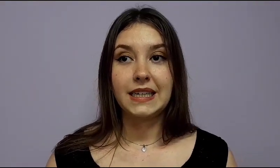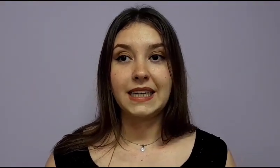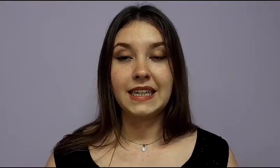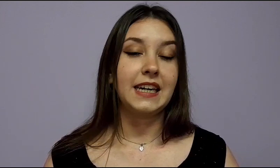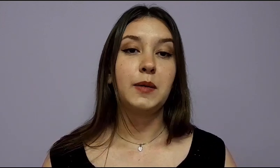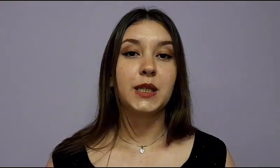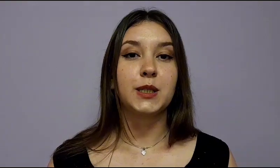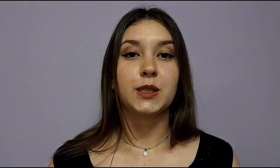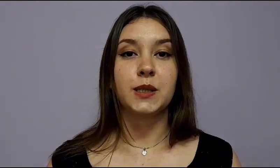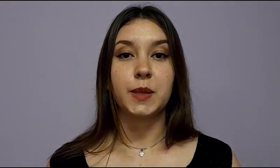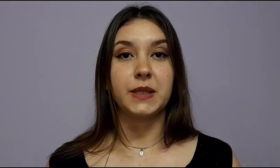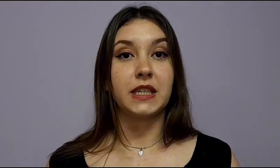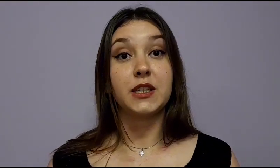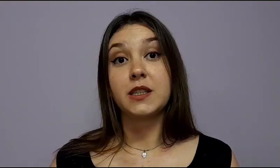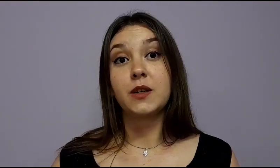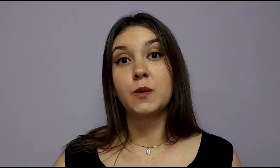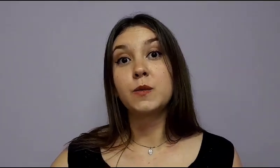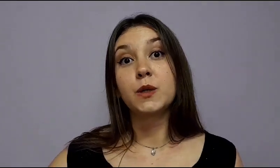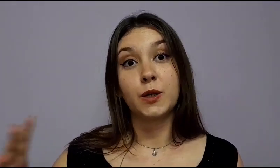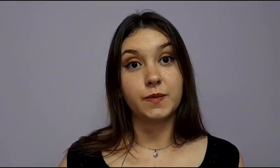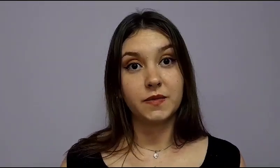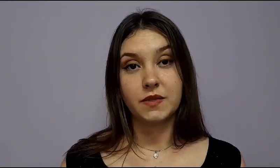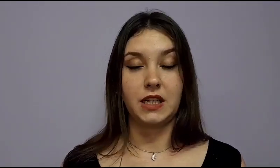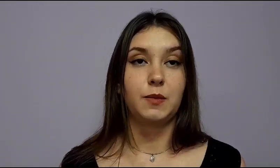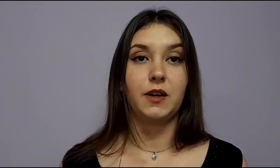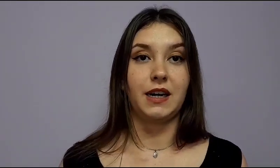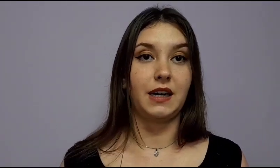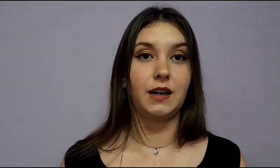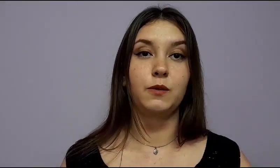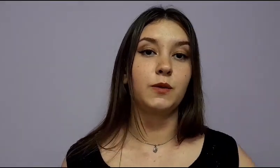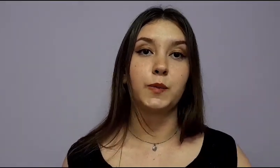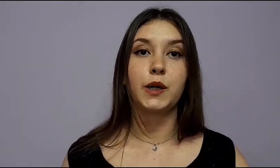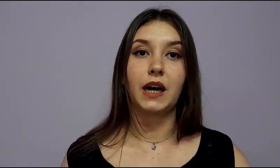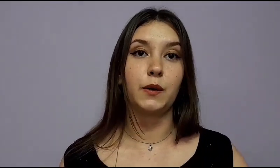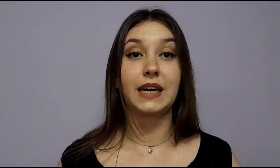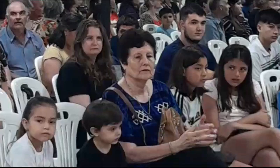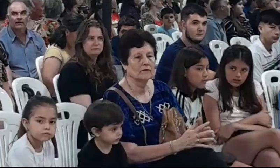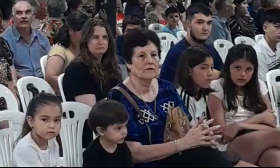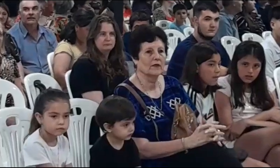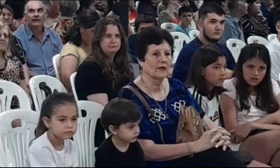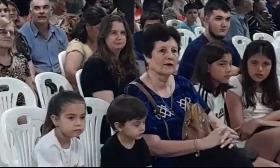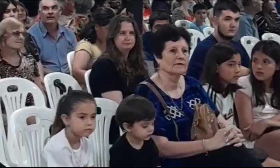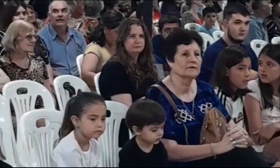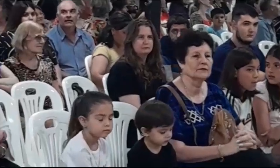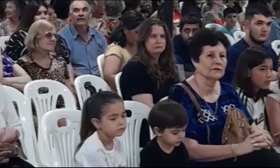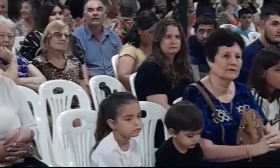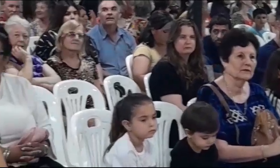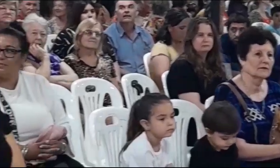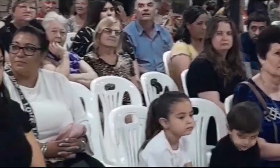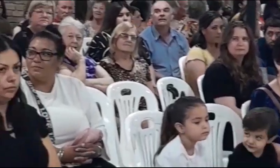Y generalmente nosotros siempre empezamos haciendo un montón. Llevamos a un grupo de algunas 30, 40 personas, pero a lo largo